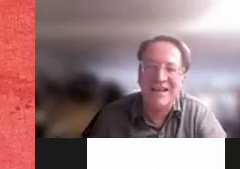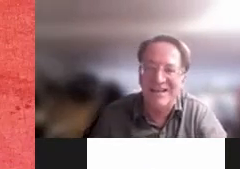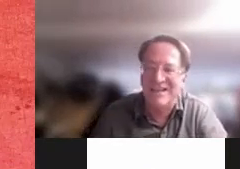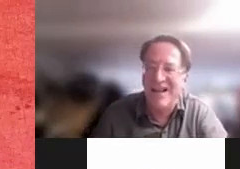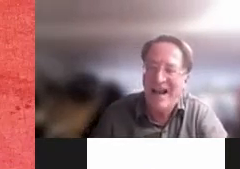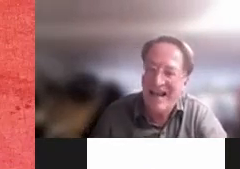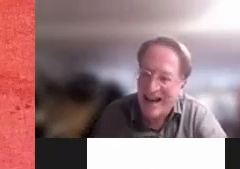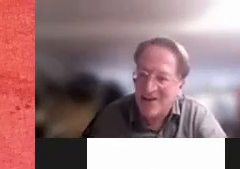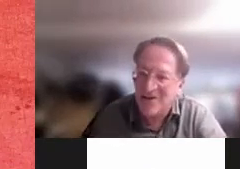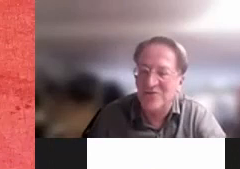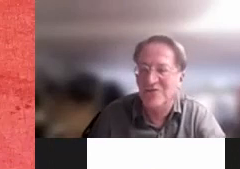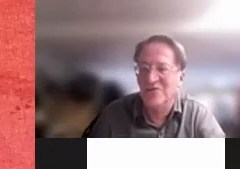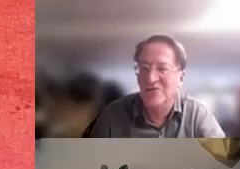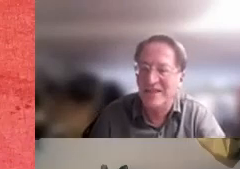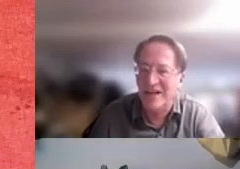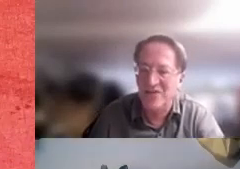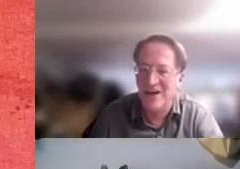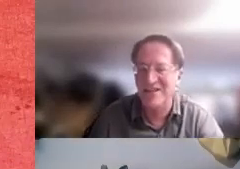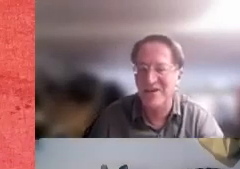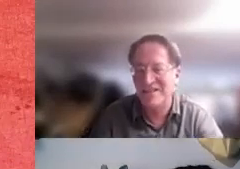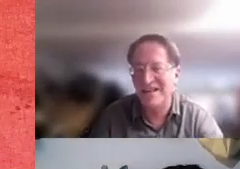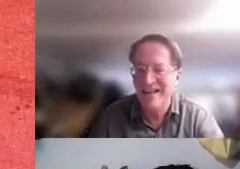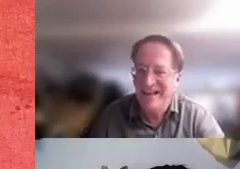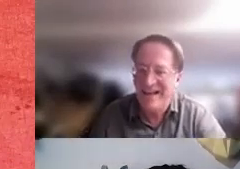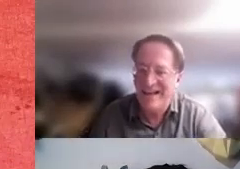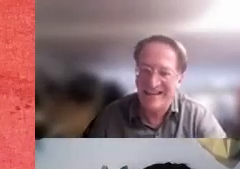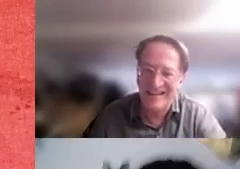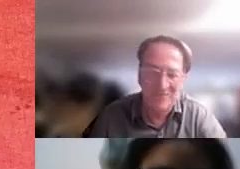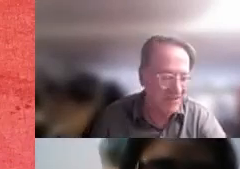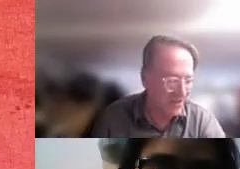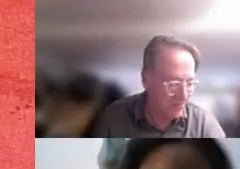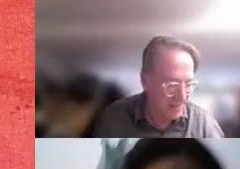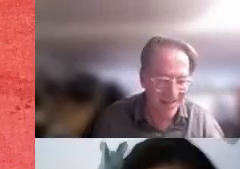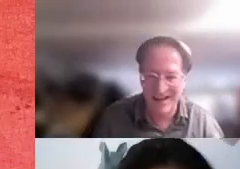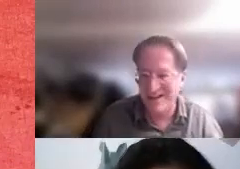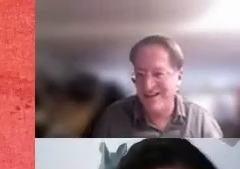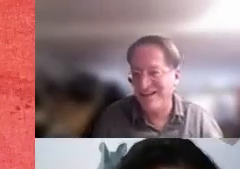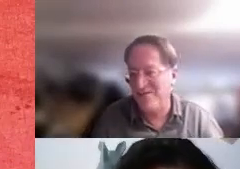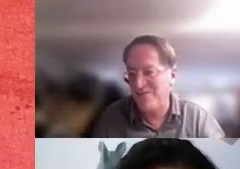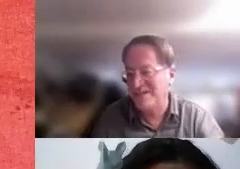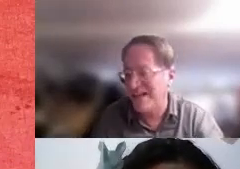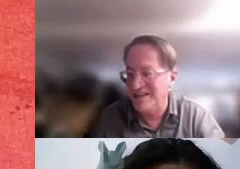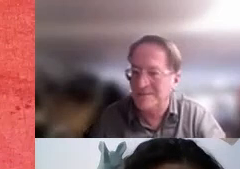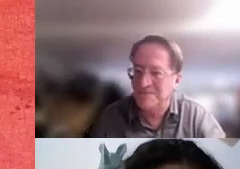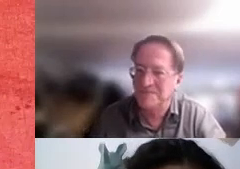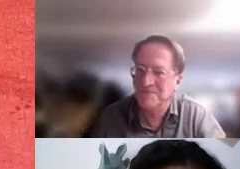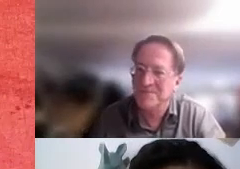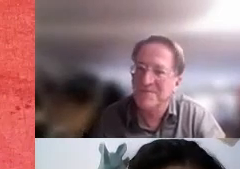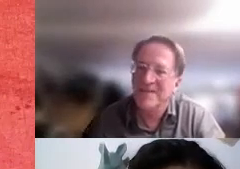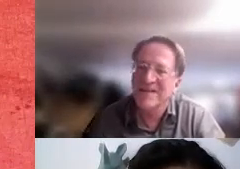acá quieres agregar algo, algún otro comentario antes de pasar ya específicamente a más adelante.